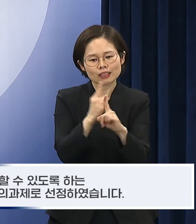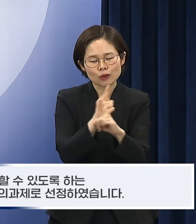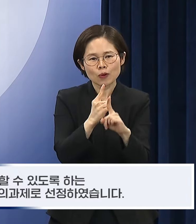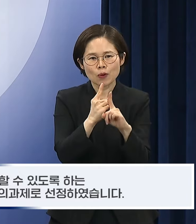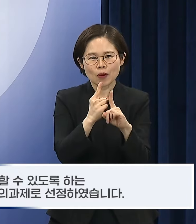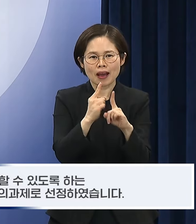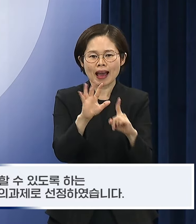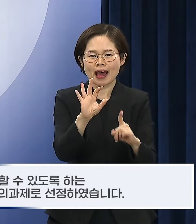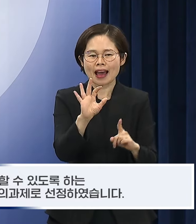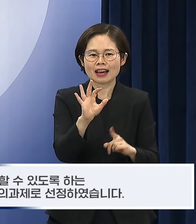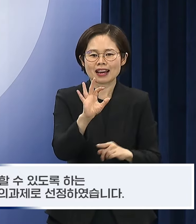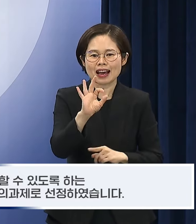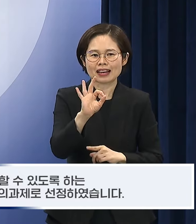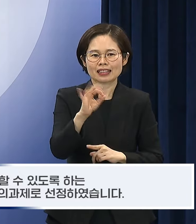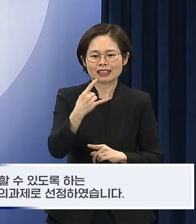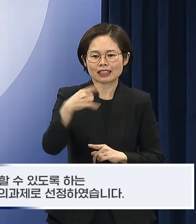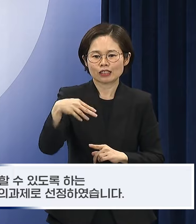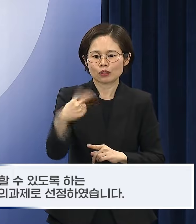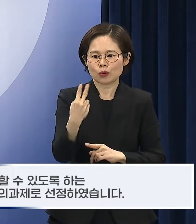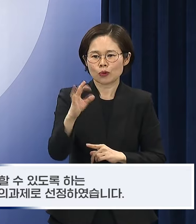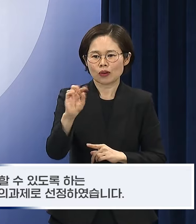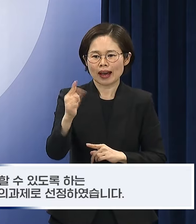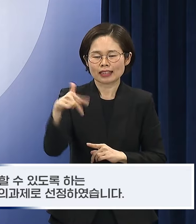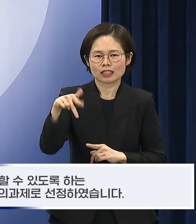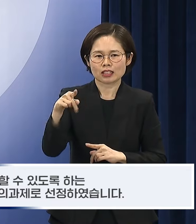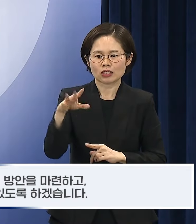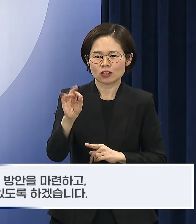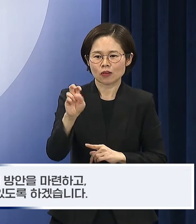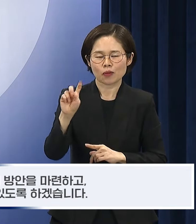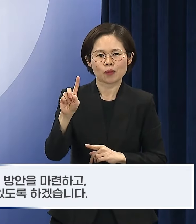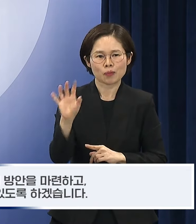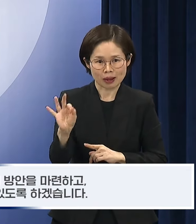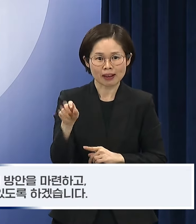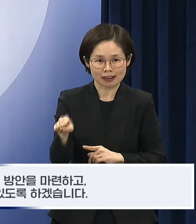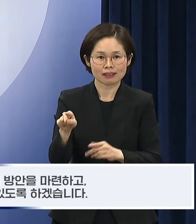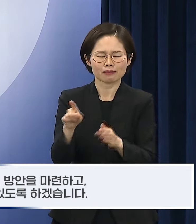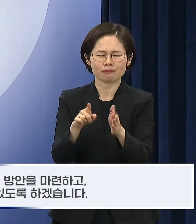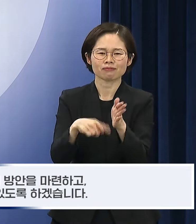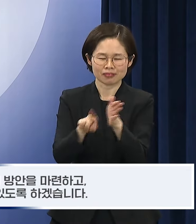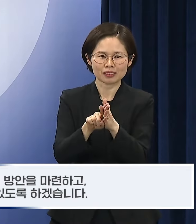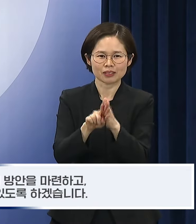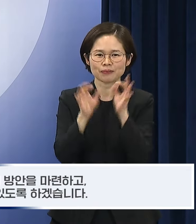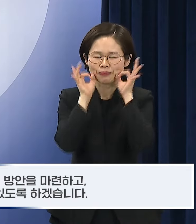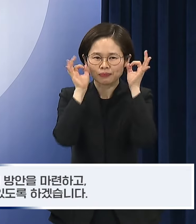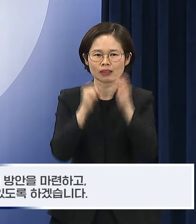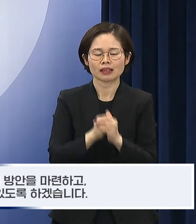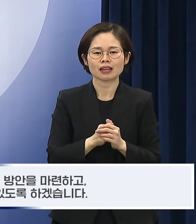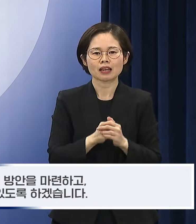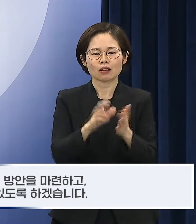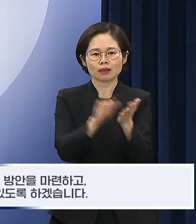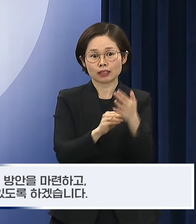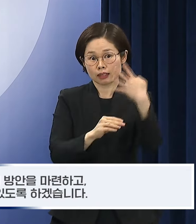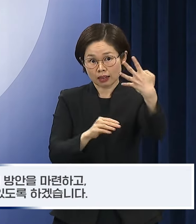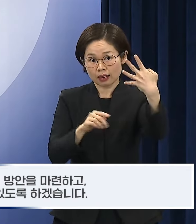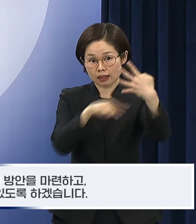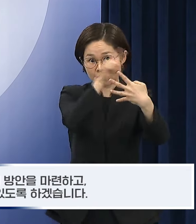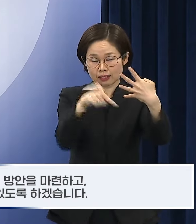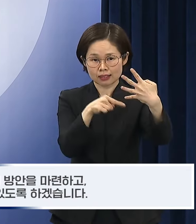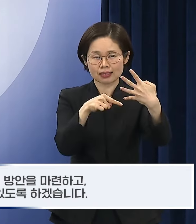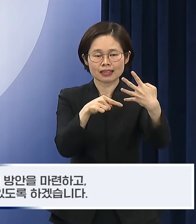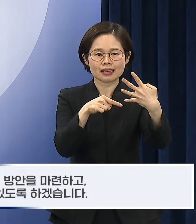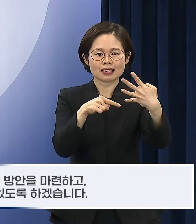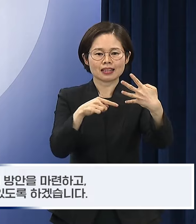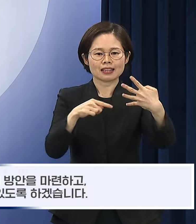논의 과제로 선정하였습니다. 4대 과제는 속도감 있는 논의를 통해 상반기